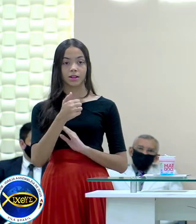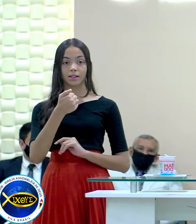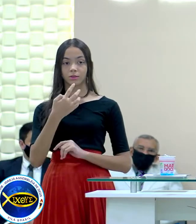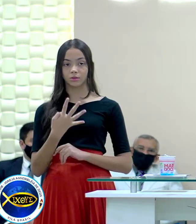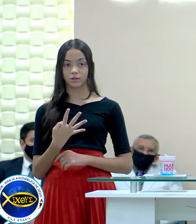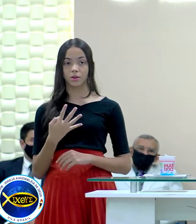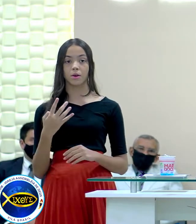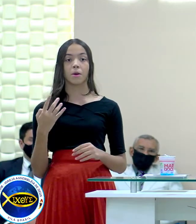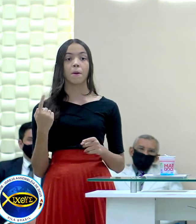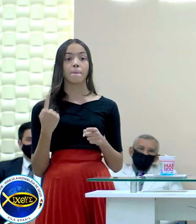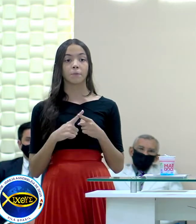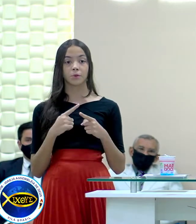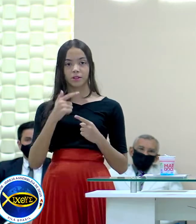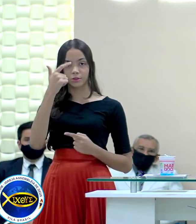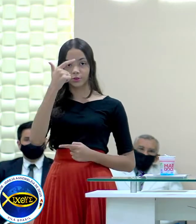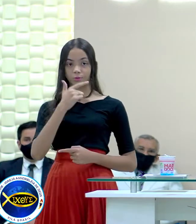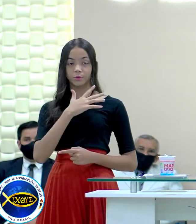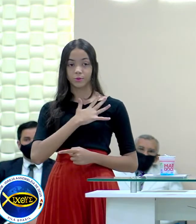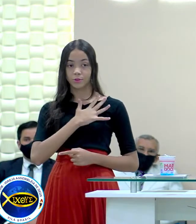nós somos filhos